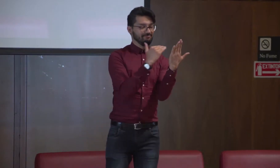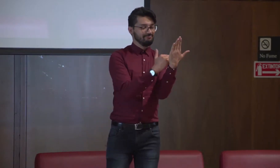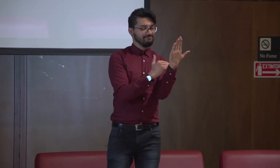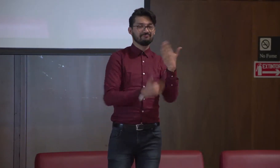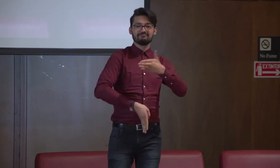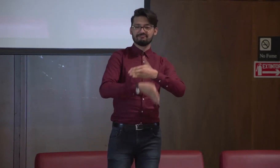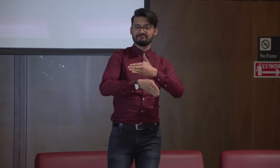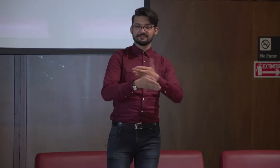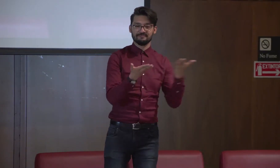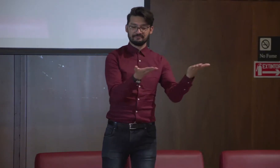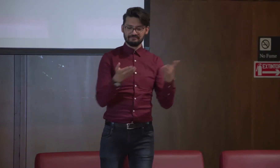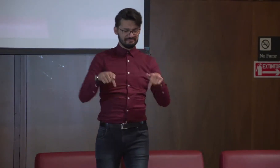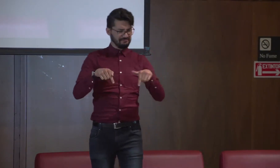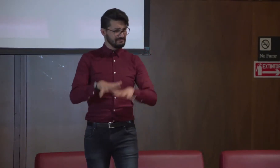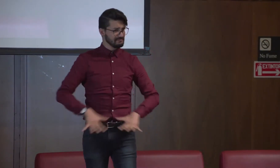anteriormente.